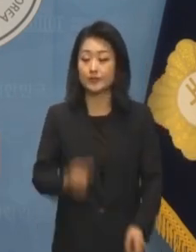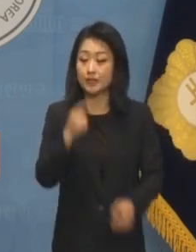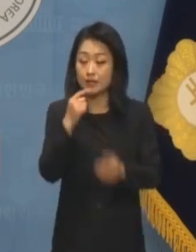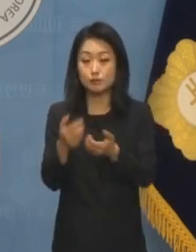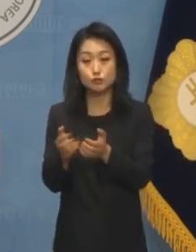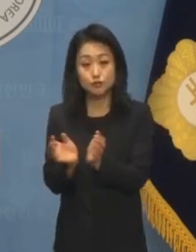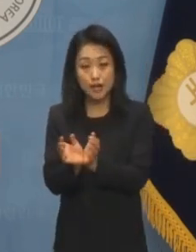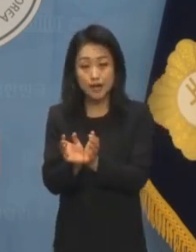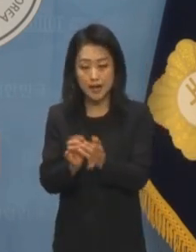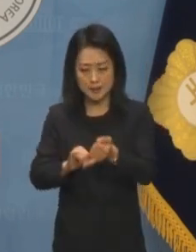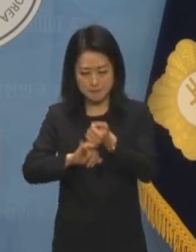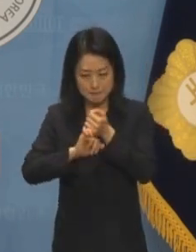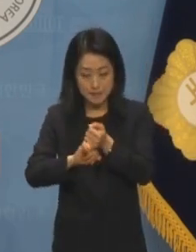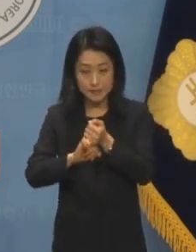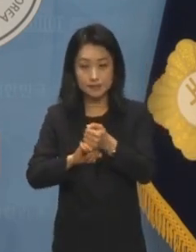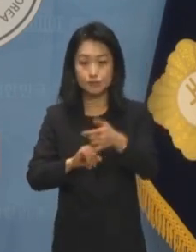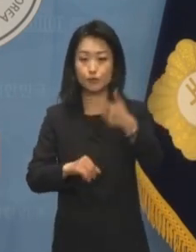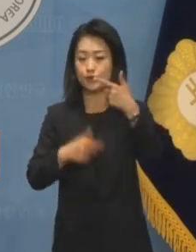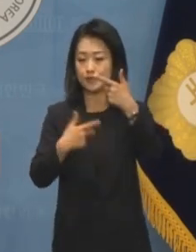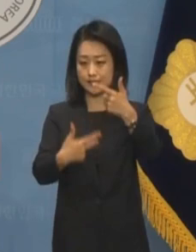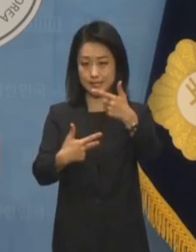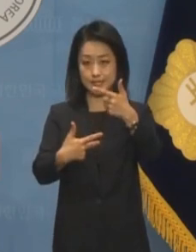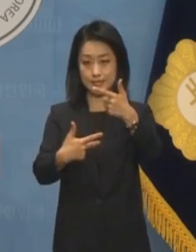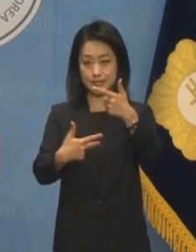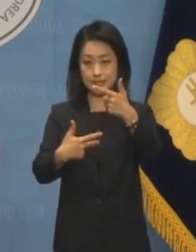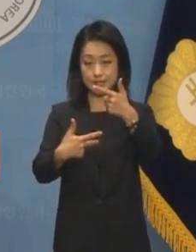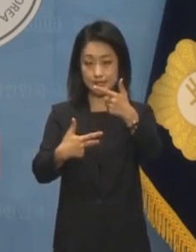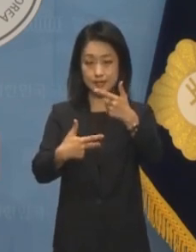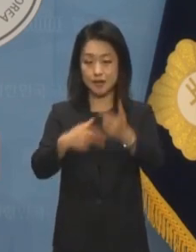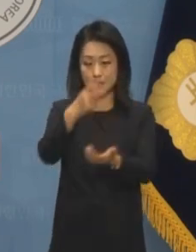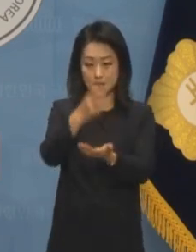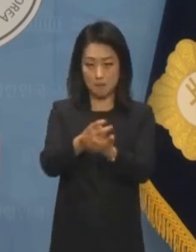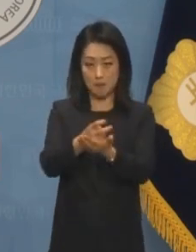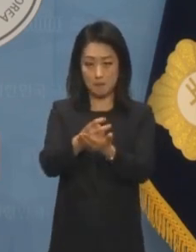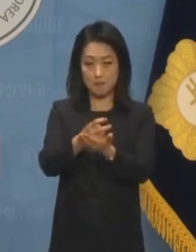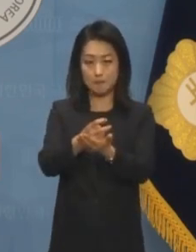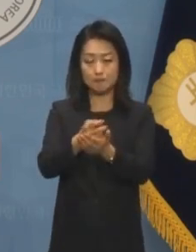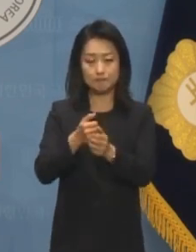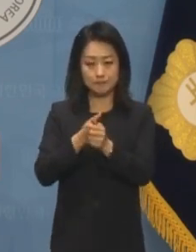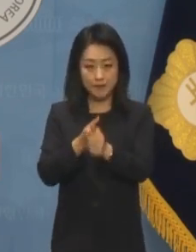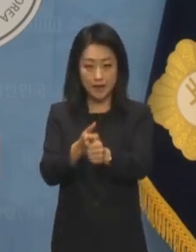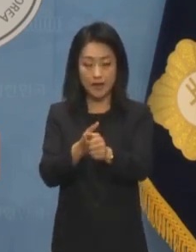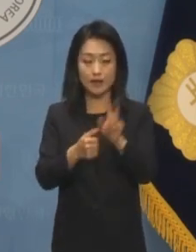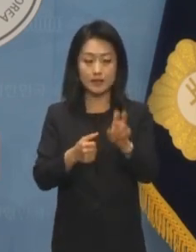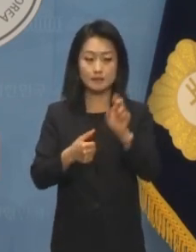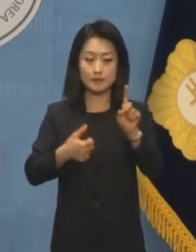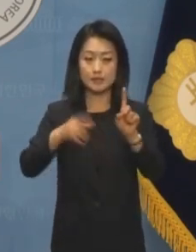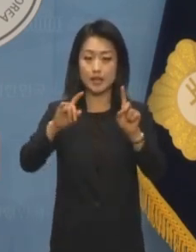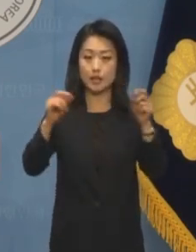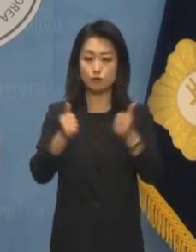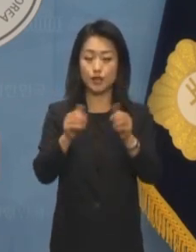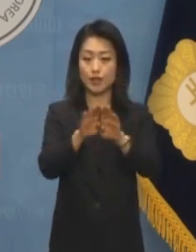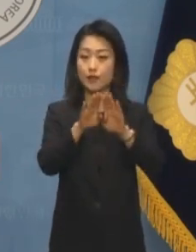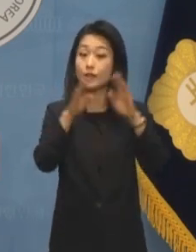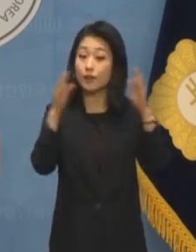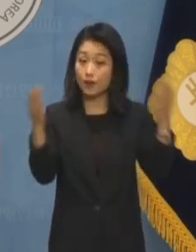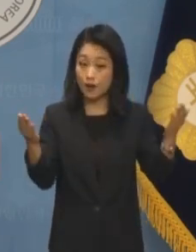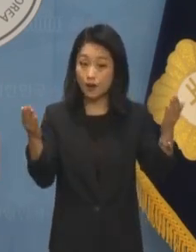민주당은 반드시 6월 7일 예정된 법정 시한 내에 22대 국회의 문을 활짝